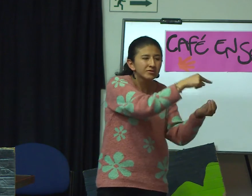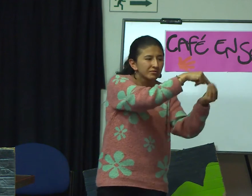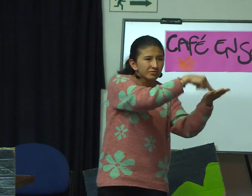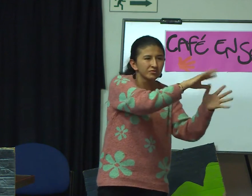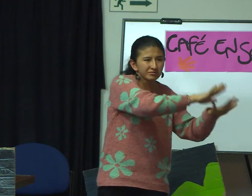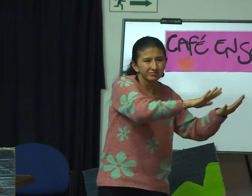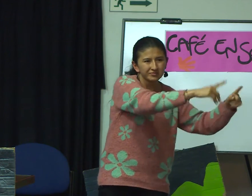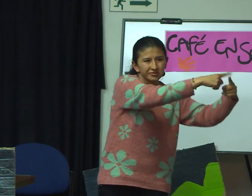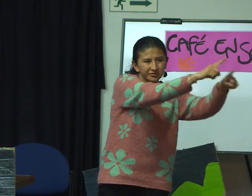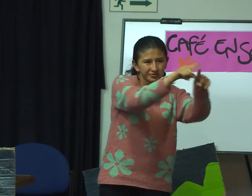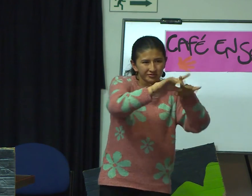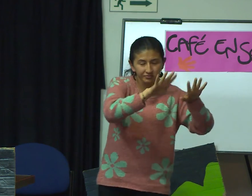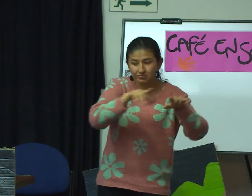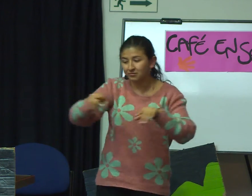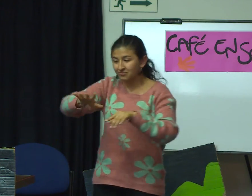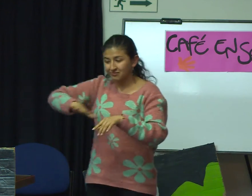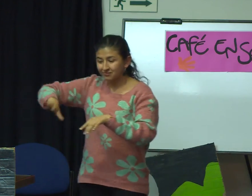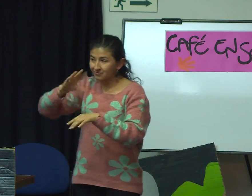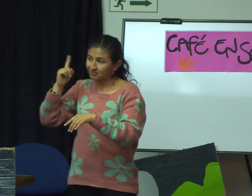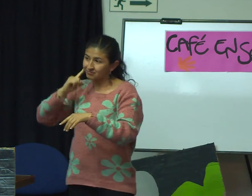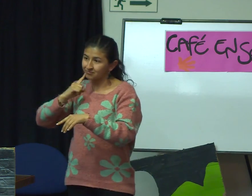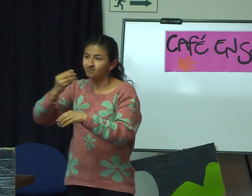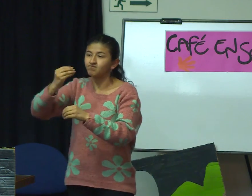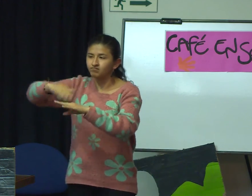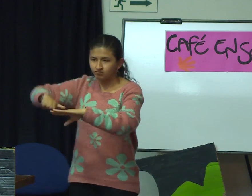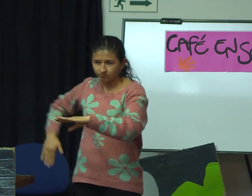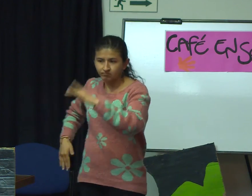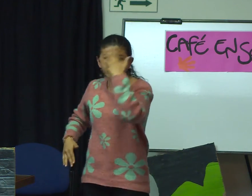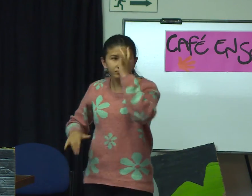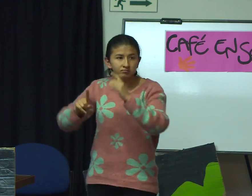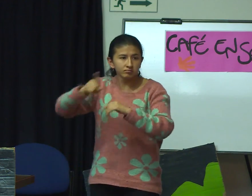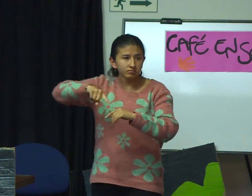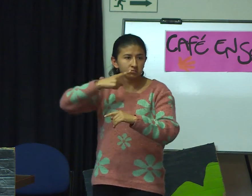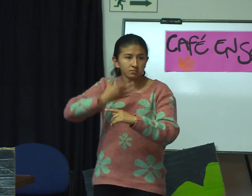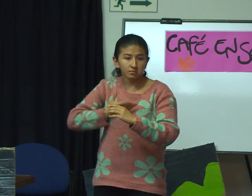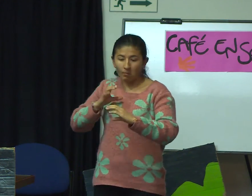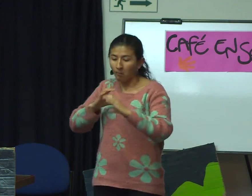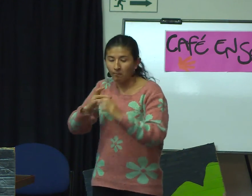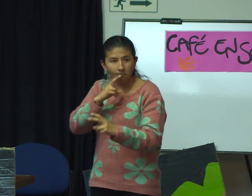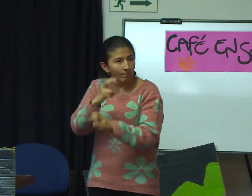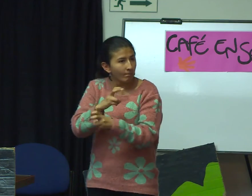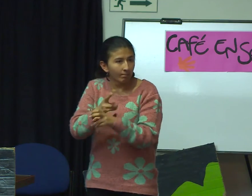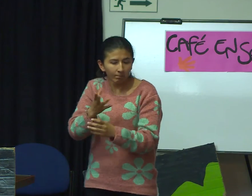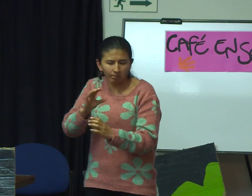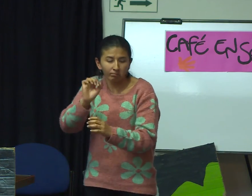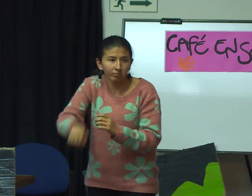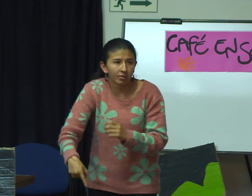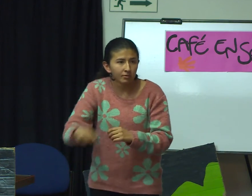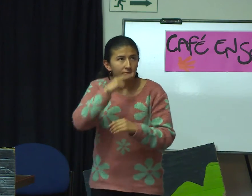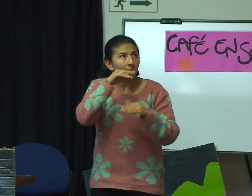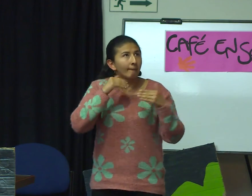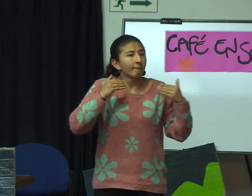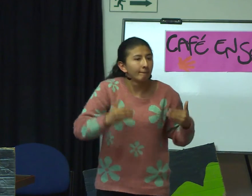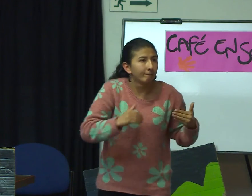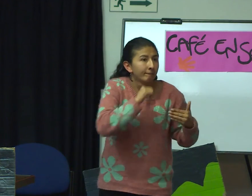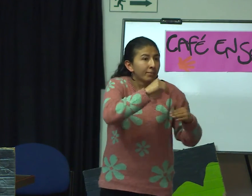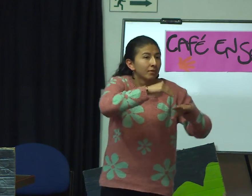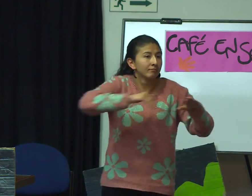atrás. Uno encuentra cómo para las personas oyentes hay muchos recursos, se dan muchas cosas, pero en la educación de